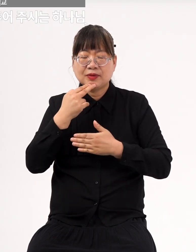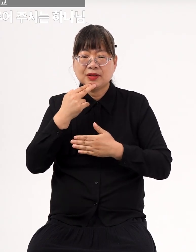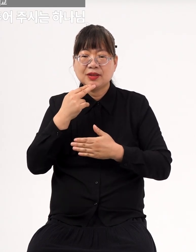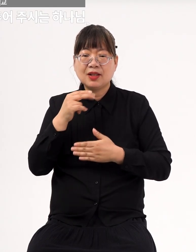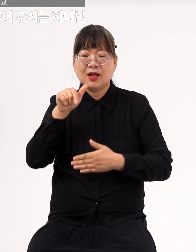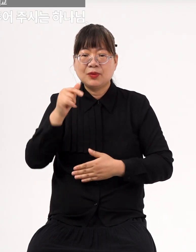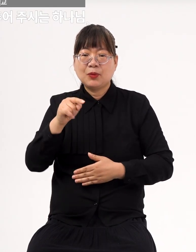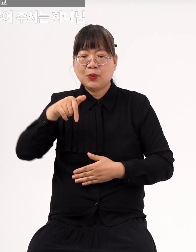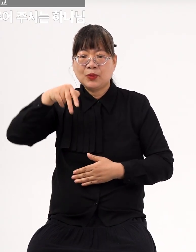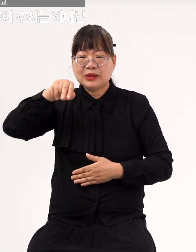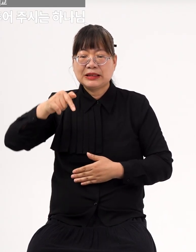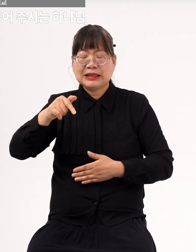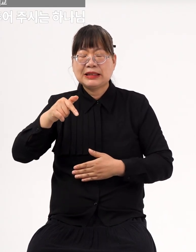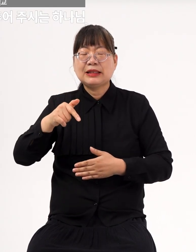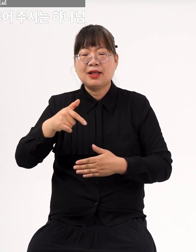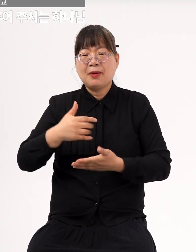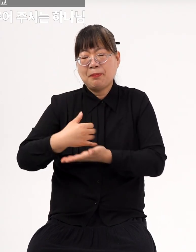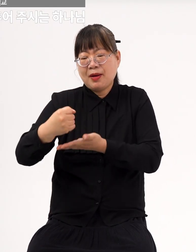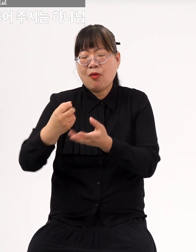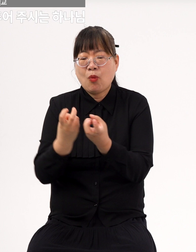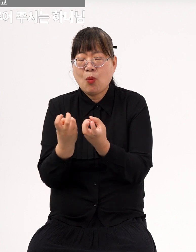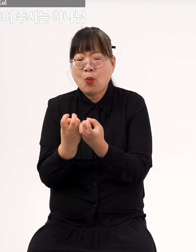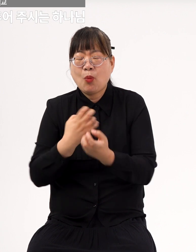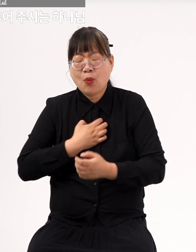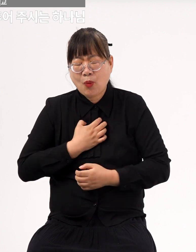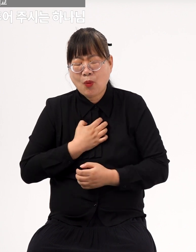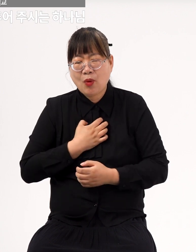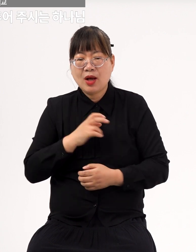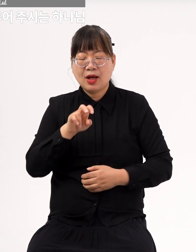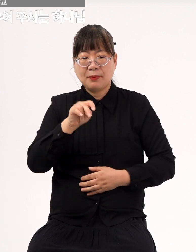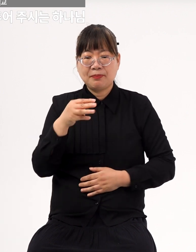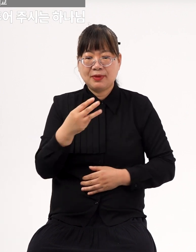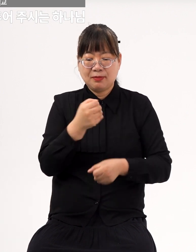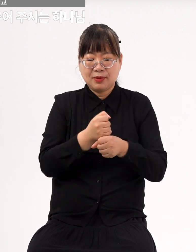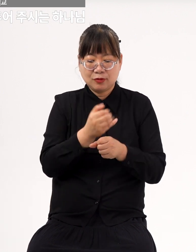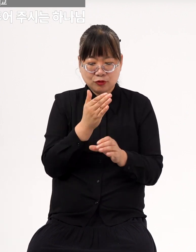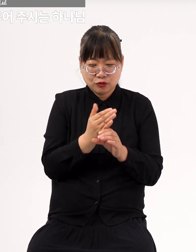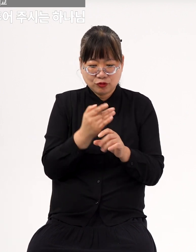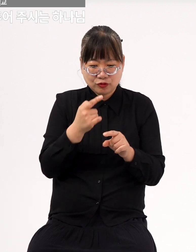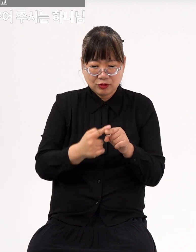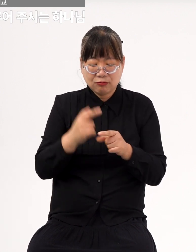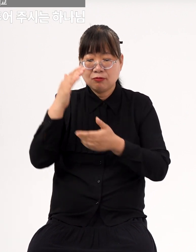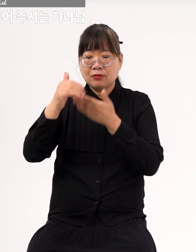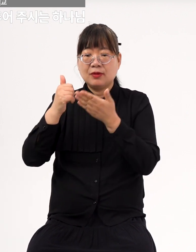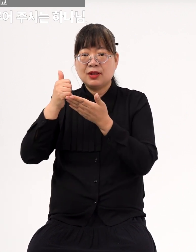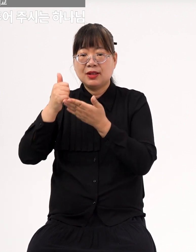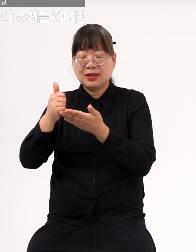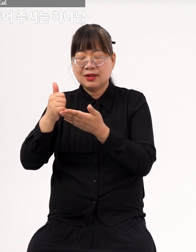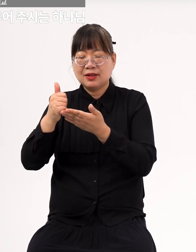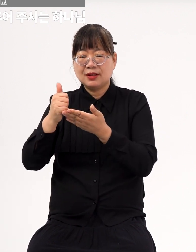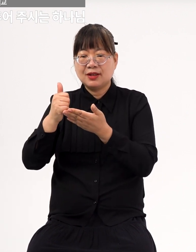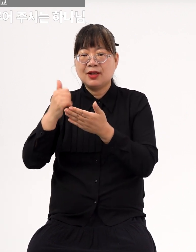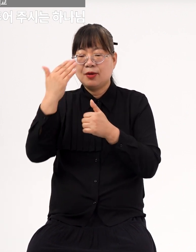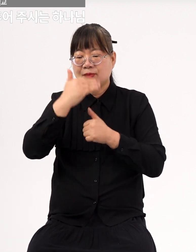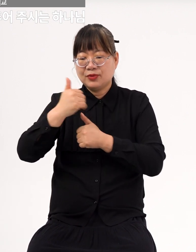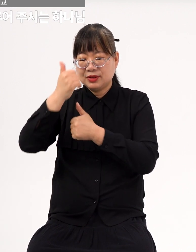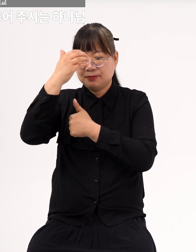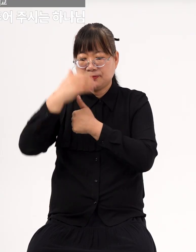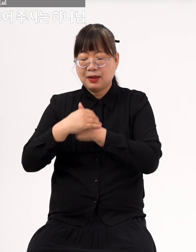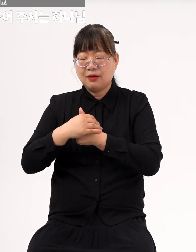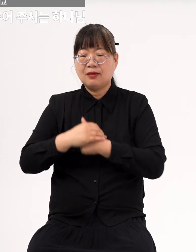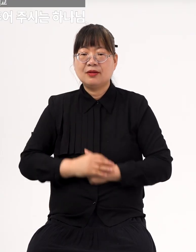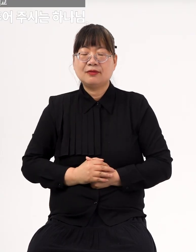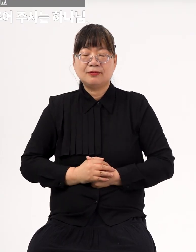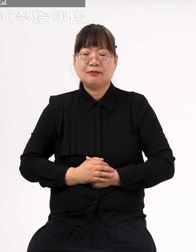빼앗길세라 거기서 밀타작을 하고 있다가 하나님께 소명을